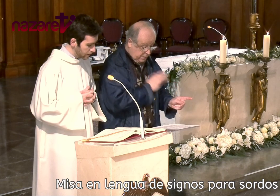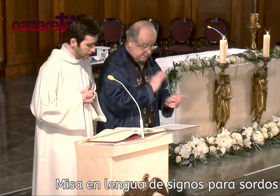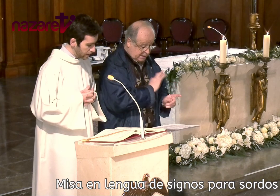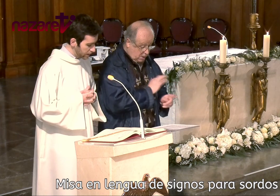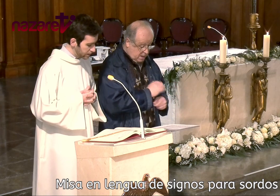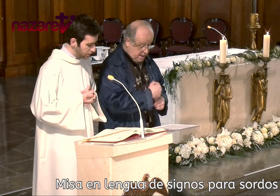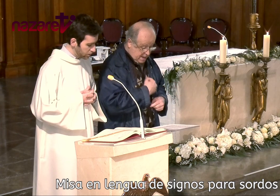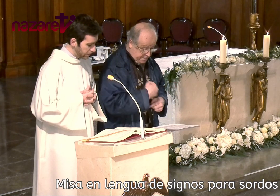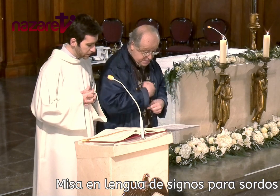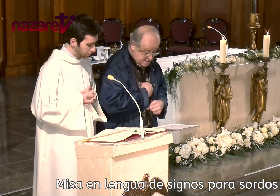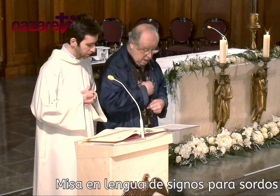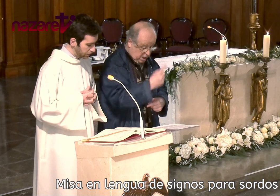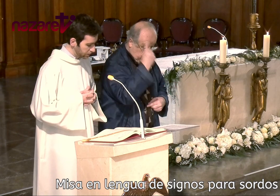el señor me respondió